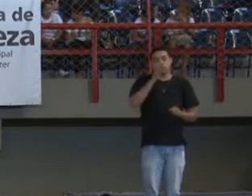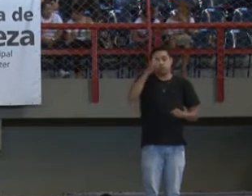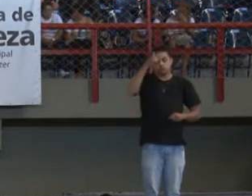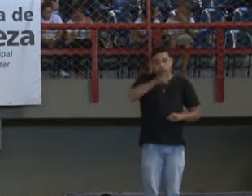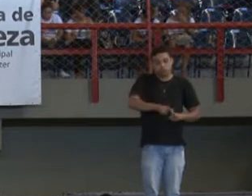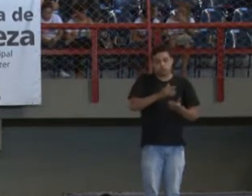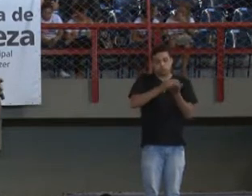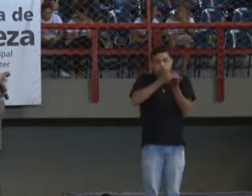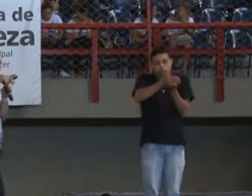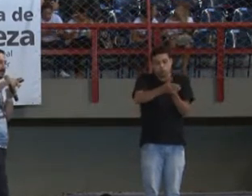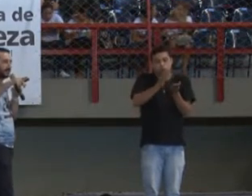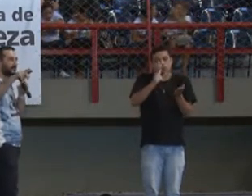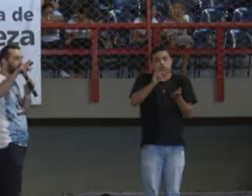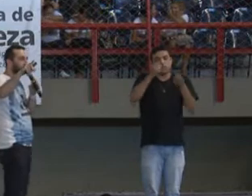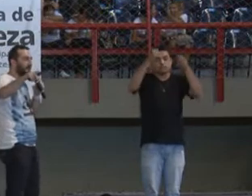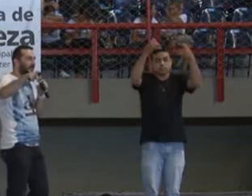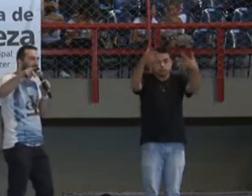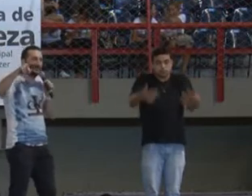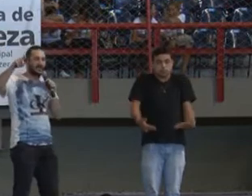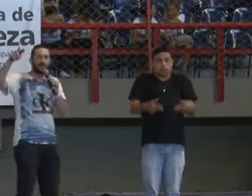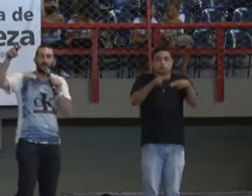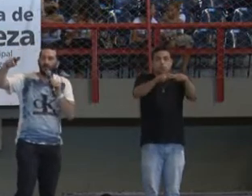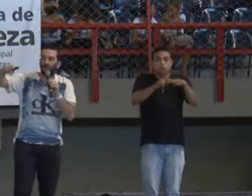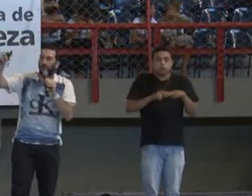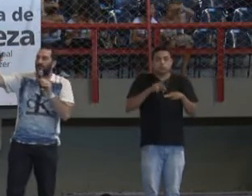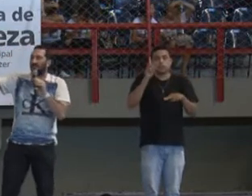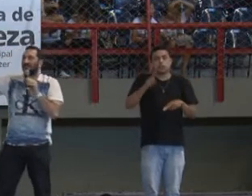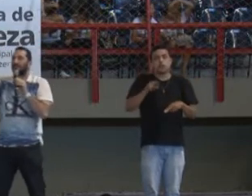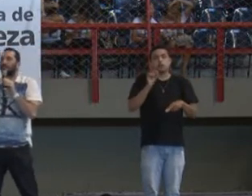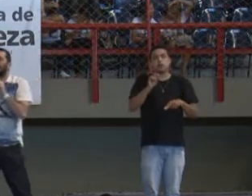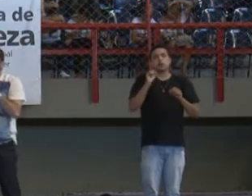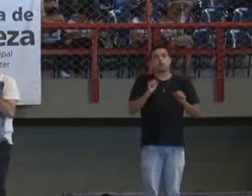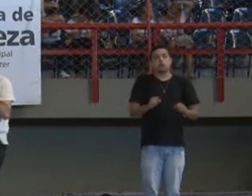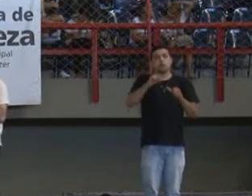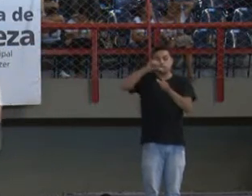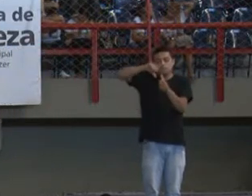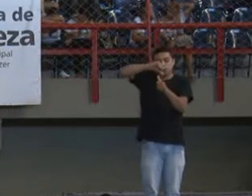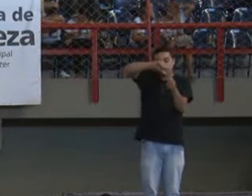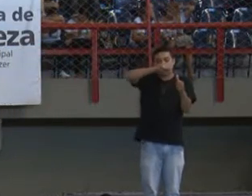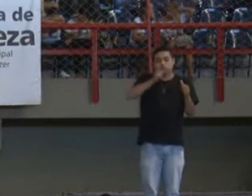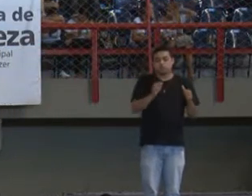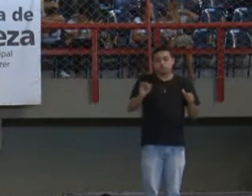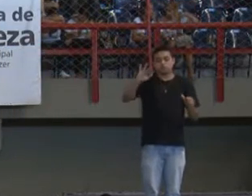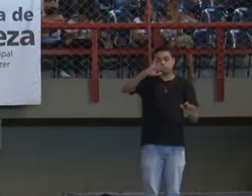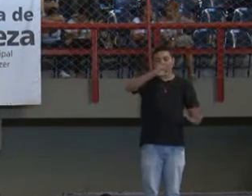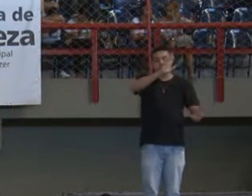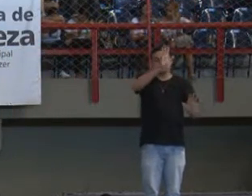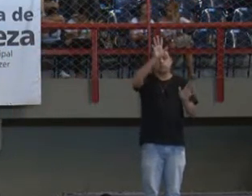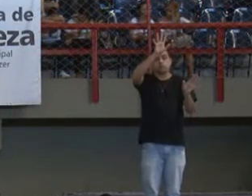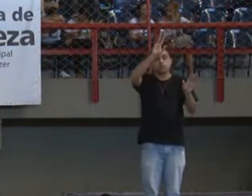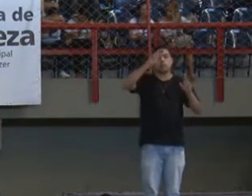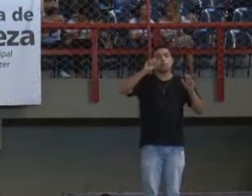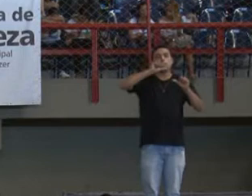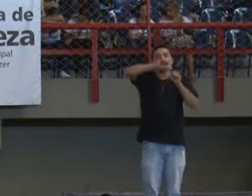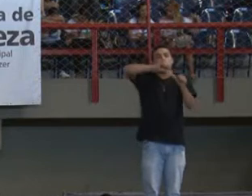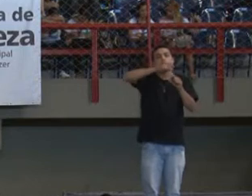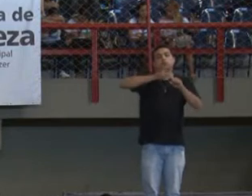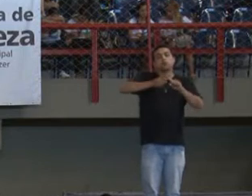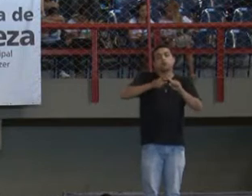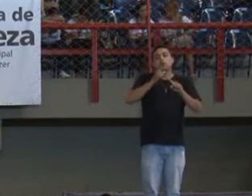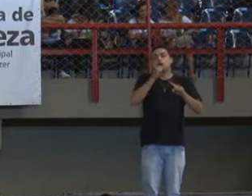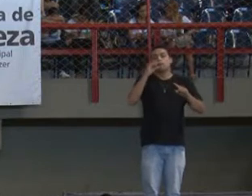no comecinho, que ele vai falar exatamente que essa corrente pode estar sendo alterada. E por que essa corrente vai estar sendo alterada,